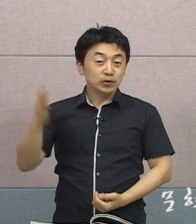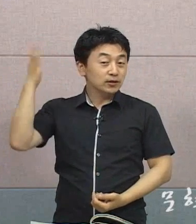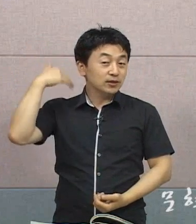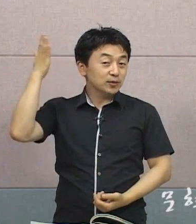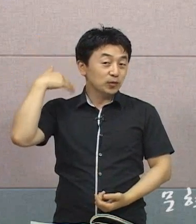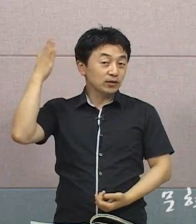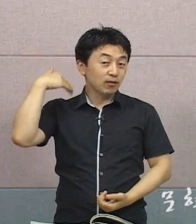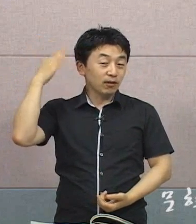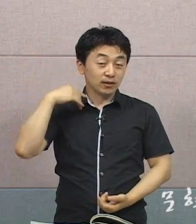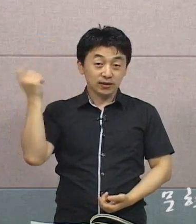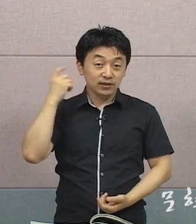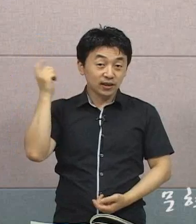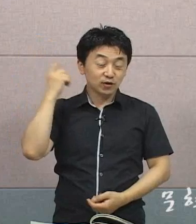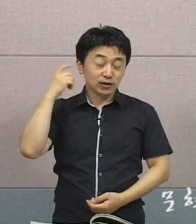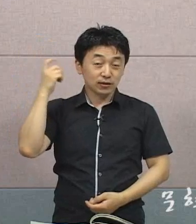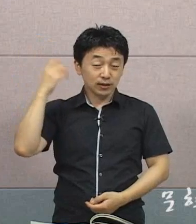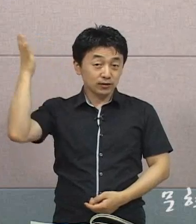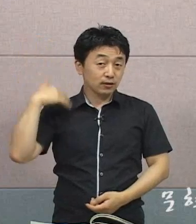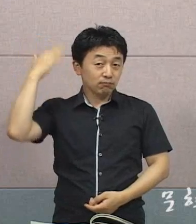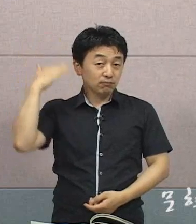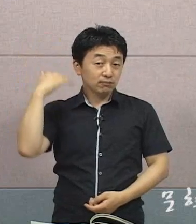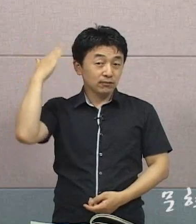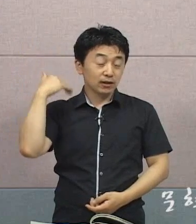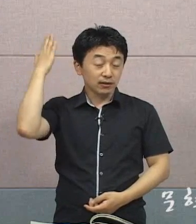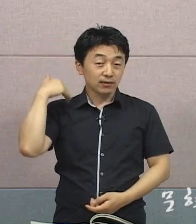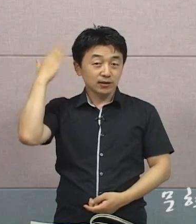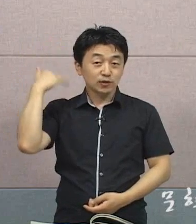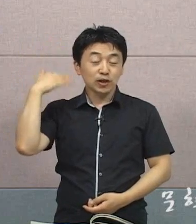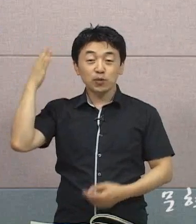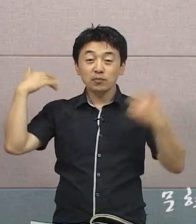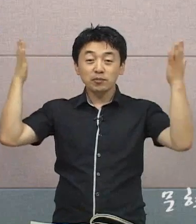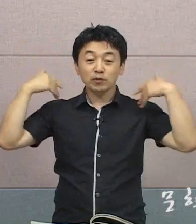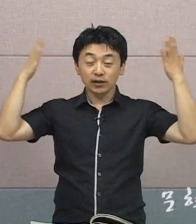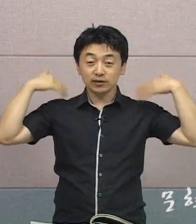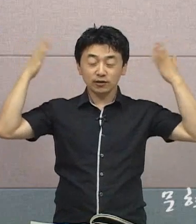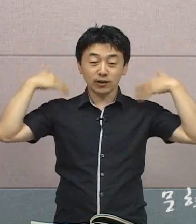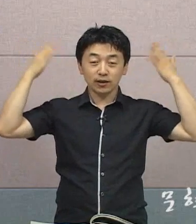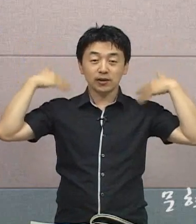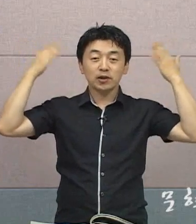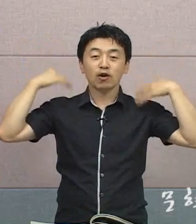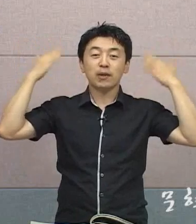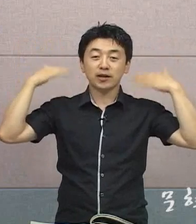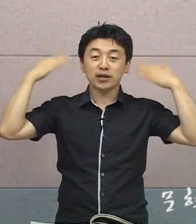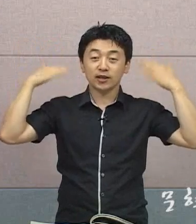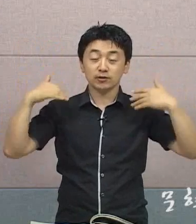소식을 듣지 못했어. 예, 듣다라는 수하죠. 예, 근데, 예, 우리가 모양만 봐도 알거든요. 예, 거의 마임에 가까운. 예,